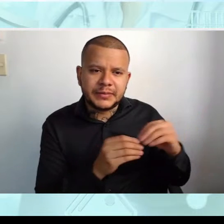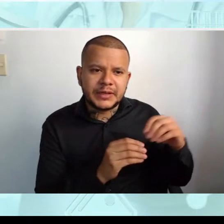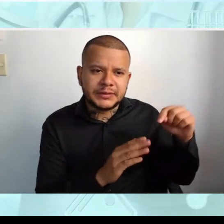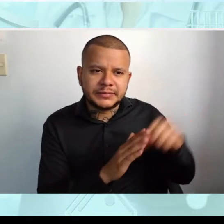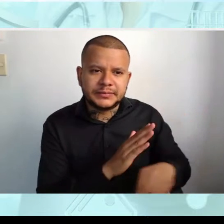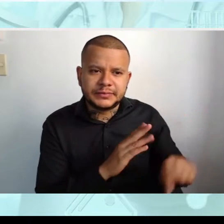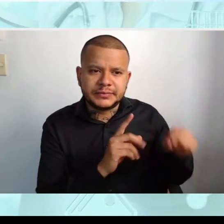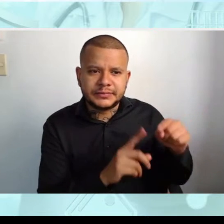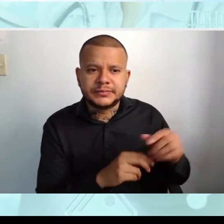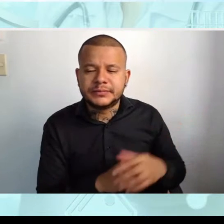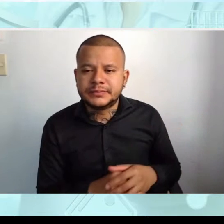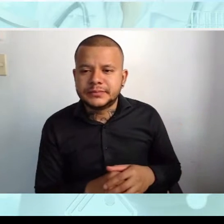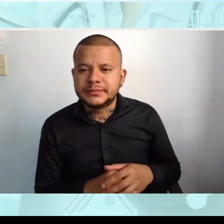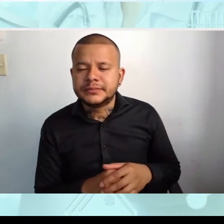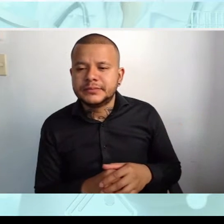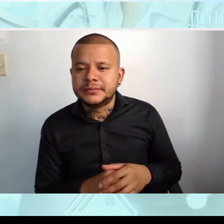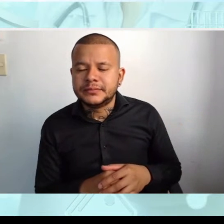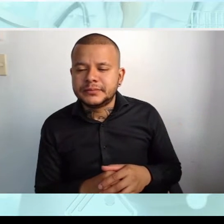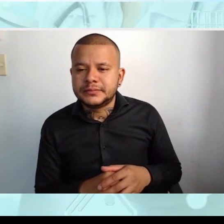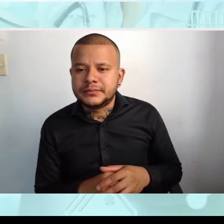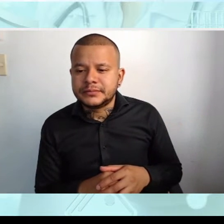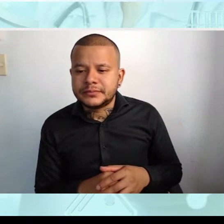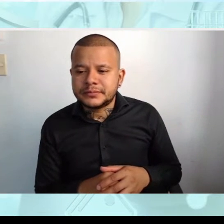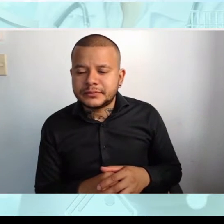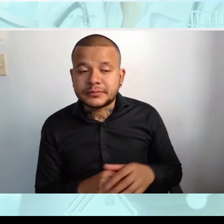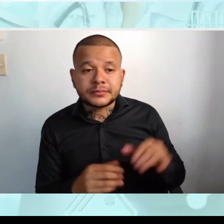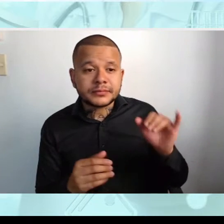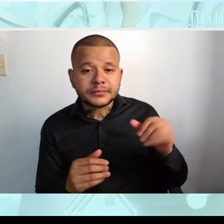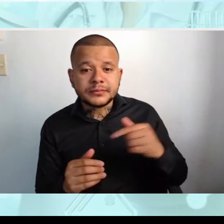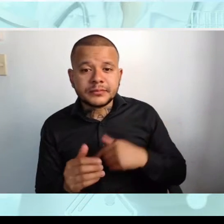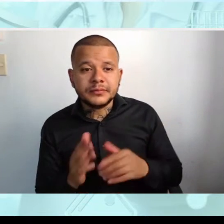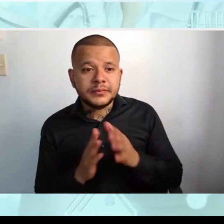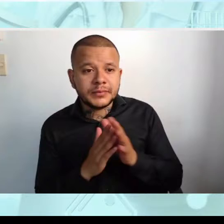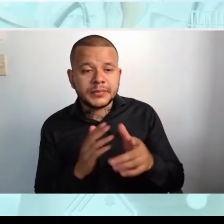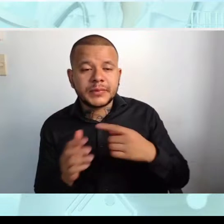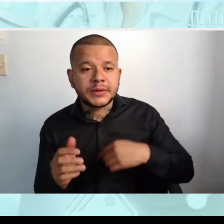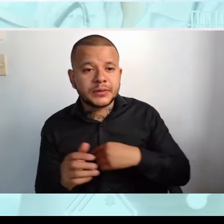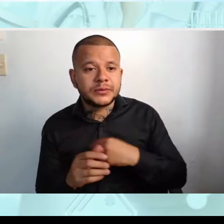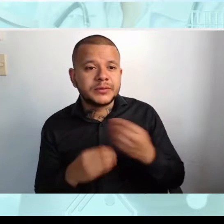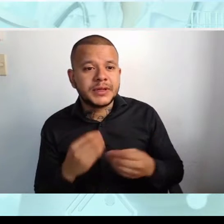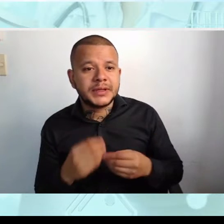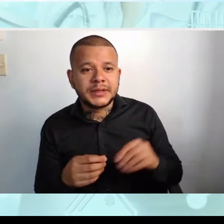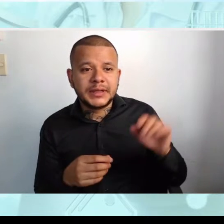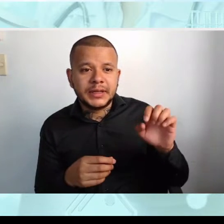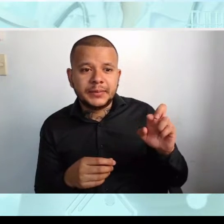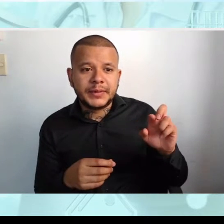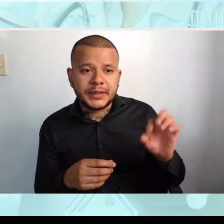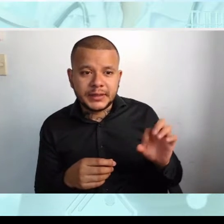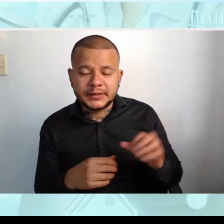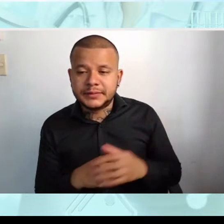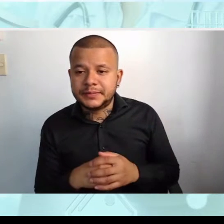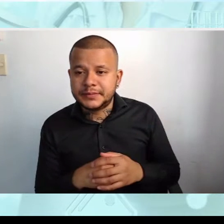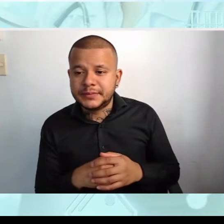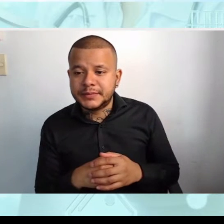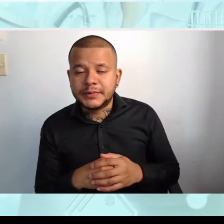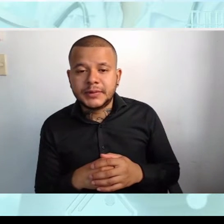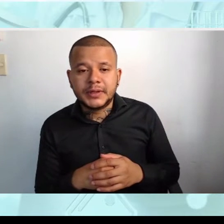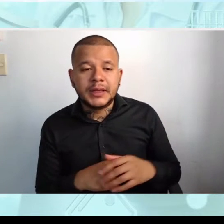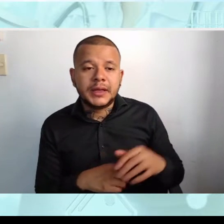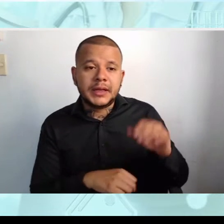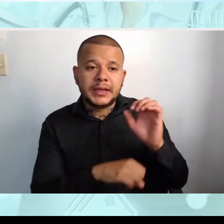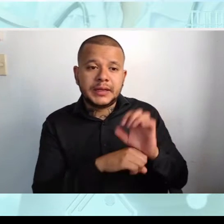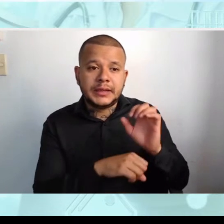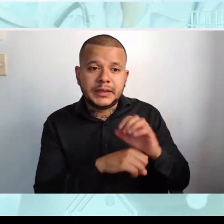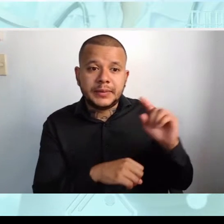eso mencioné rápidamente todo lo que hacemos como EPS, ¿no? Entonces hay una primera entidad que es